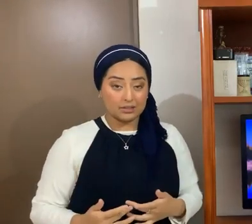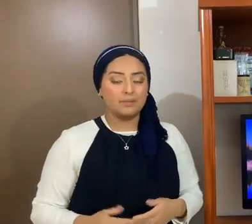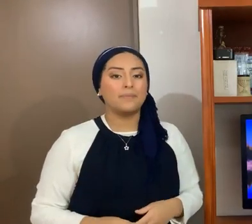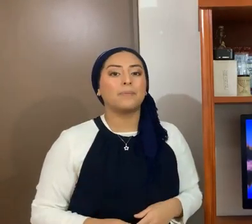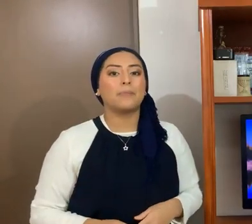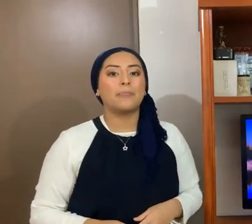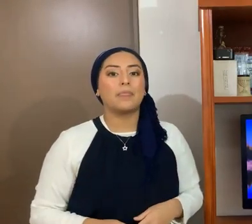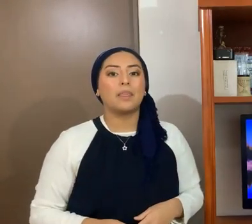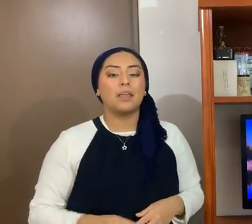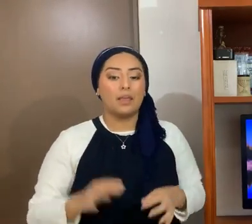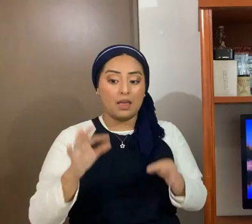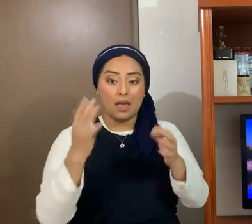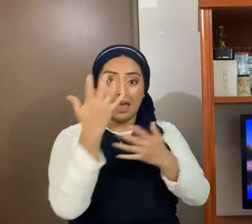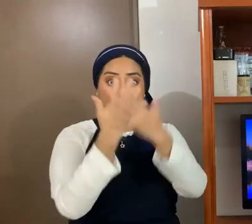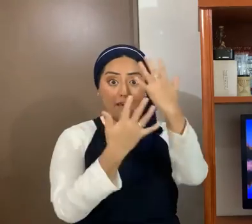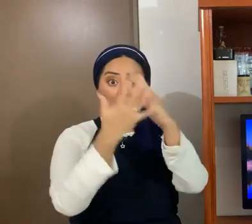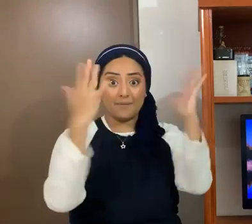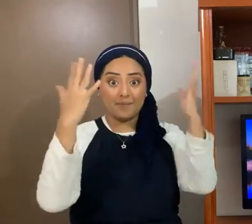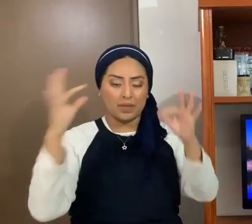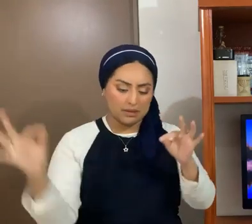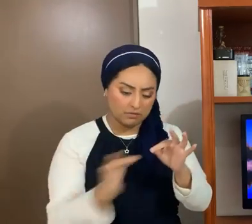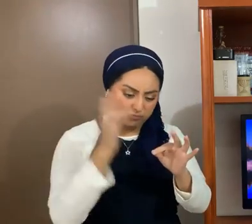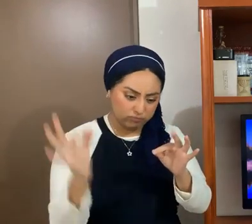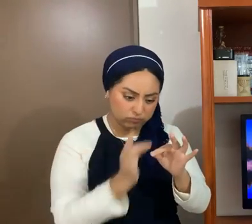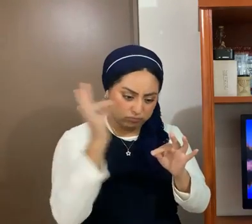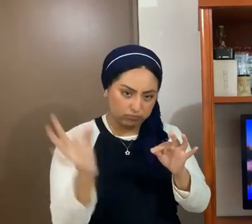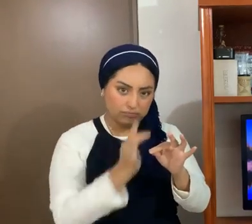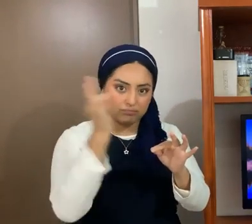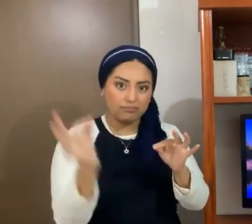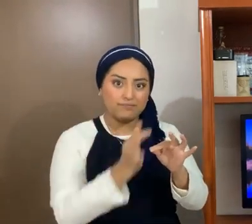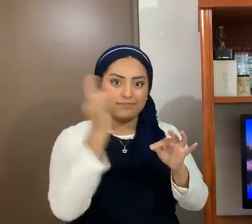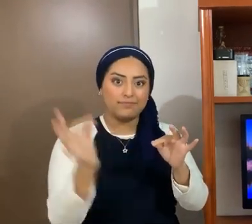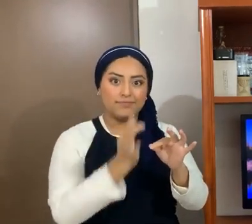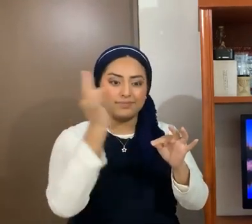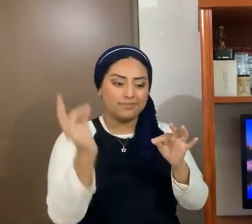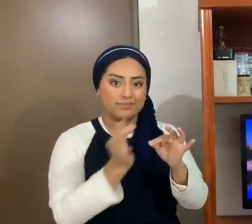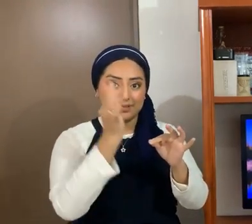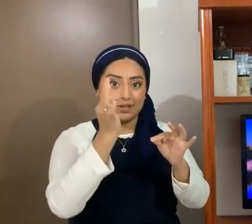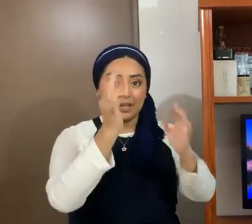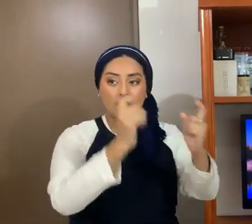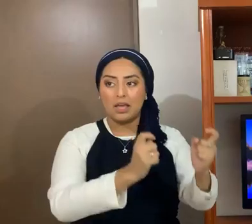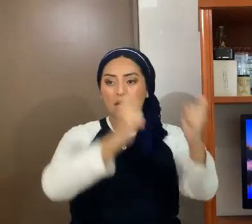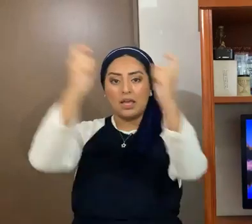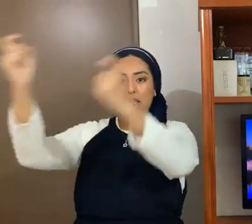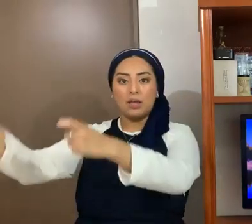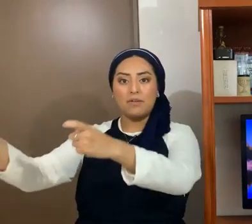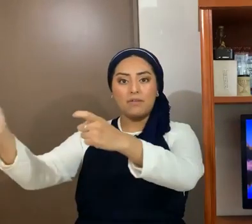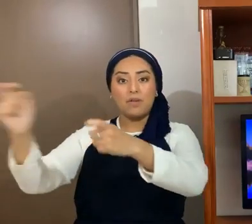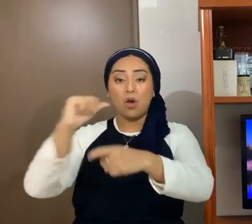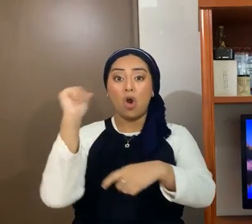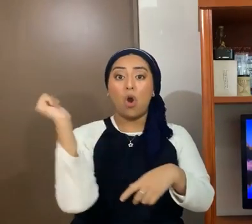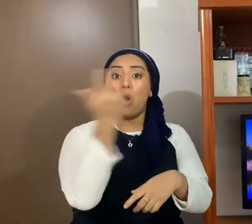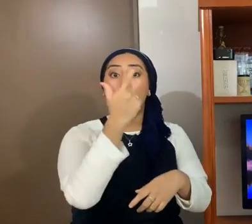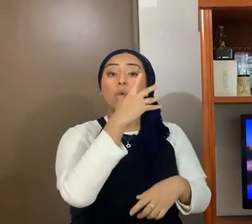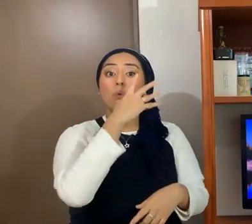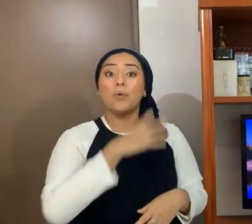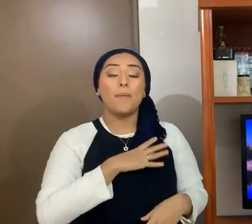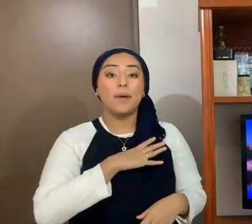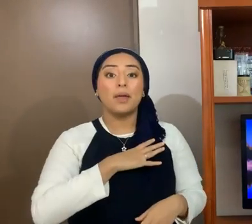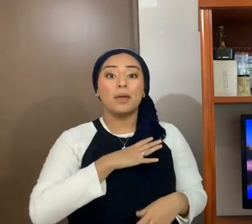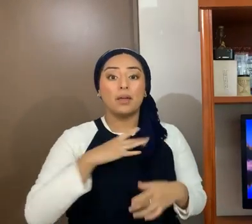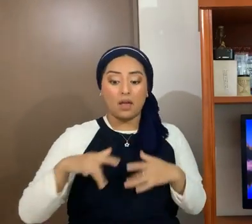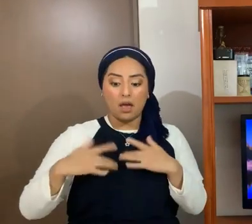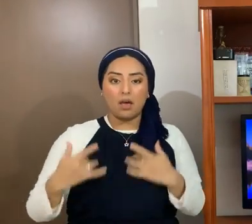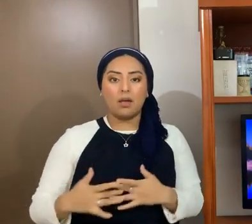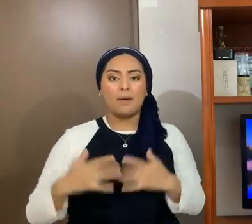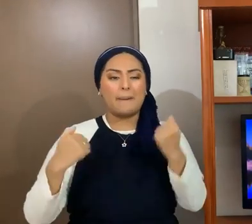talentos, hilaban con sus manos y traían lo que habían hilado, azul, púrpura, carmesí o lino fino. ¡Qué precioso! Y todas las mujeres cuyo corazón las impulsó